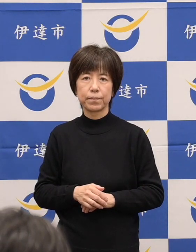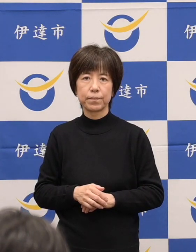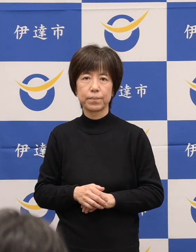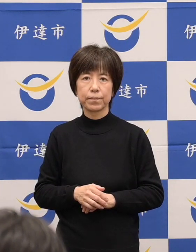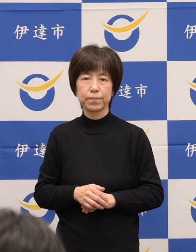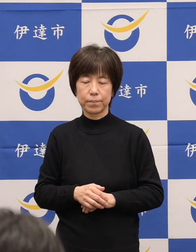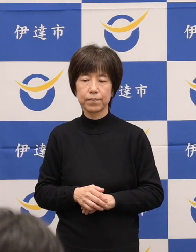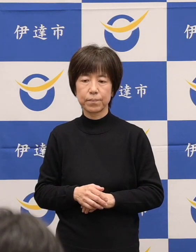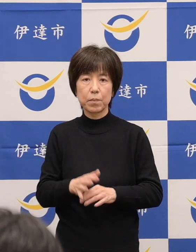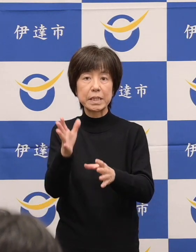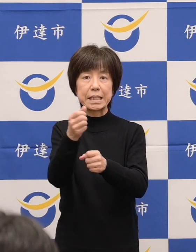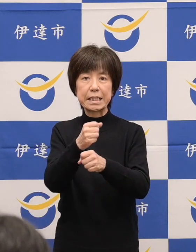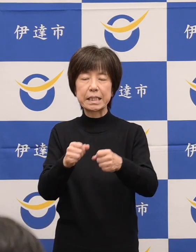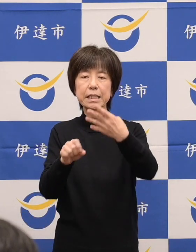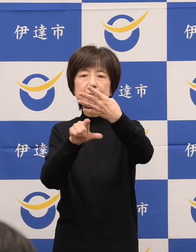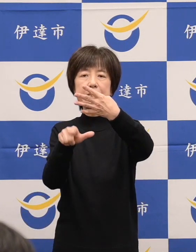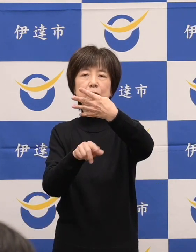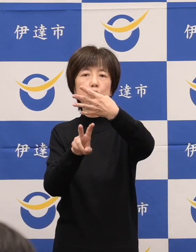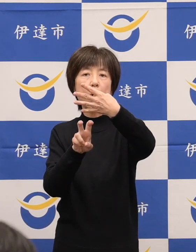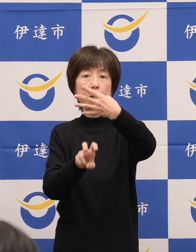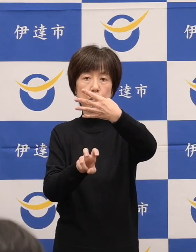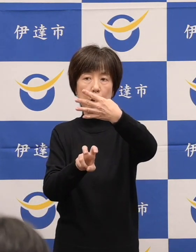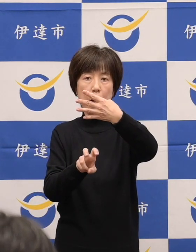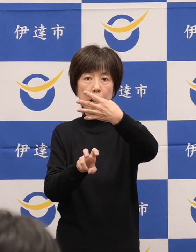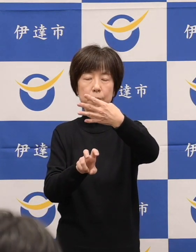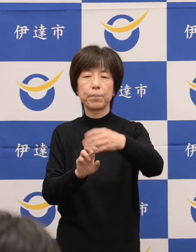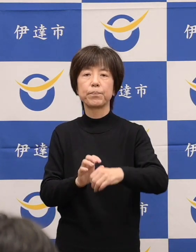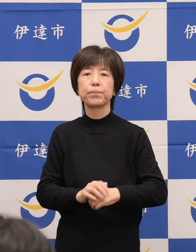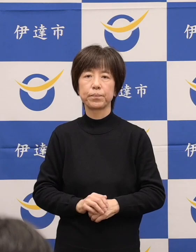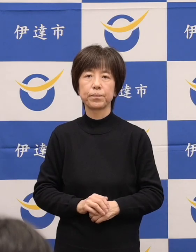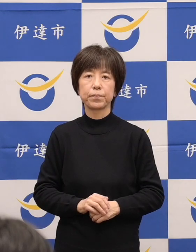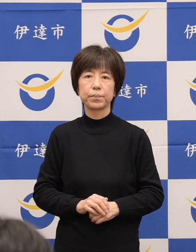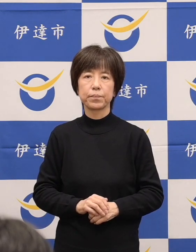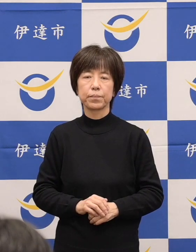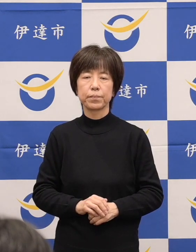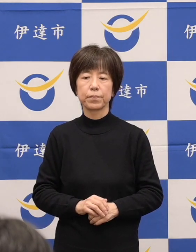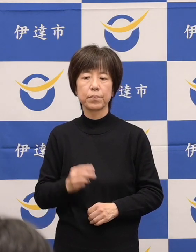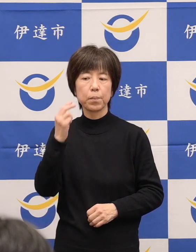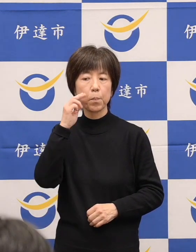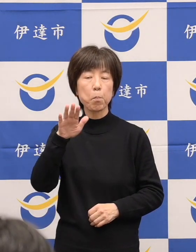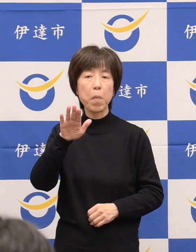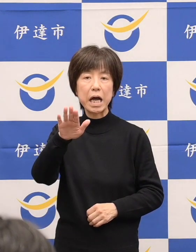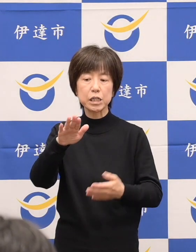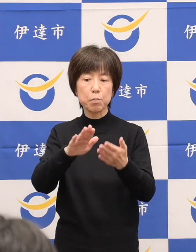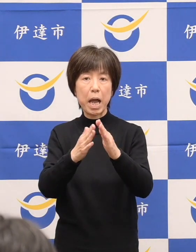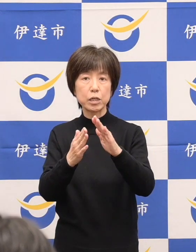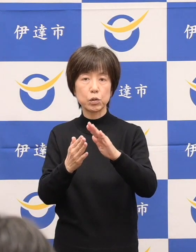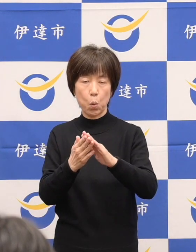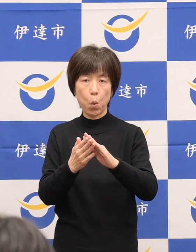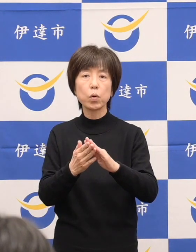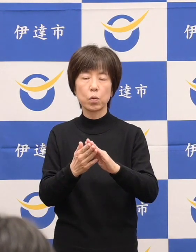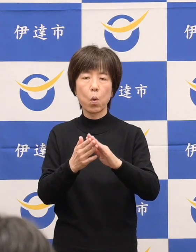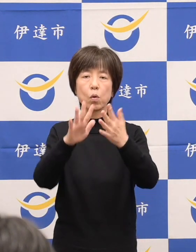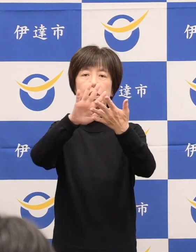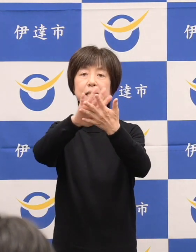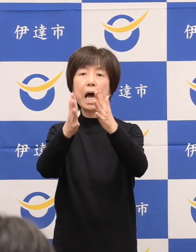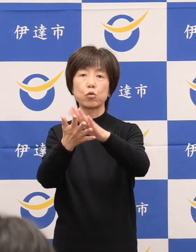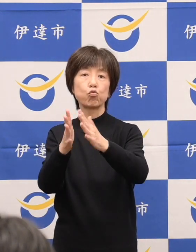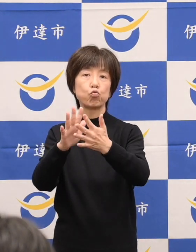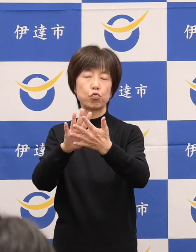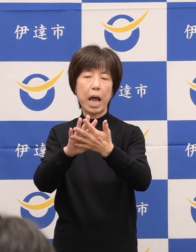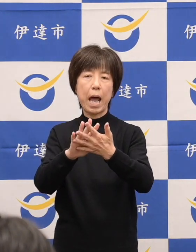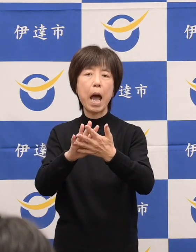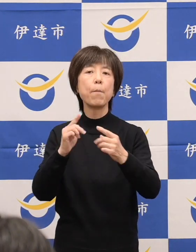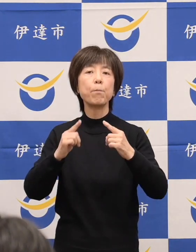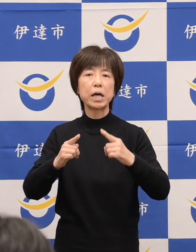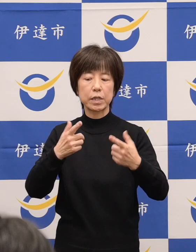日時でございますが4月の20日これは松前町のですね桜祭りが